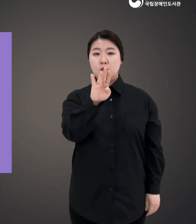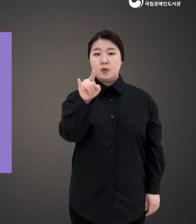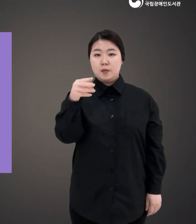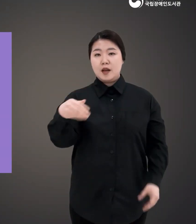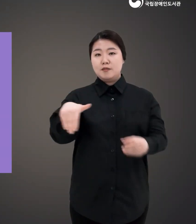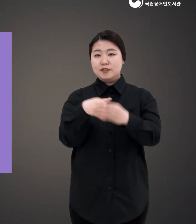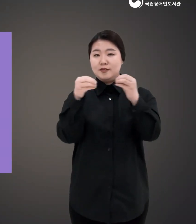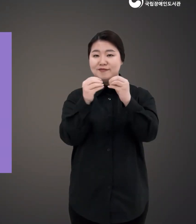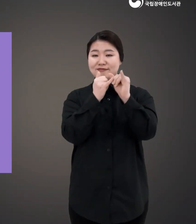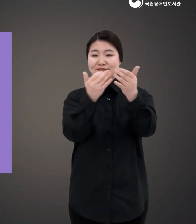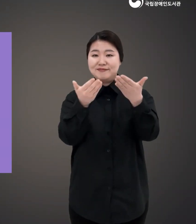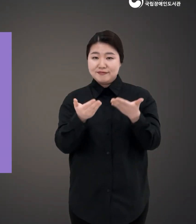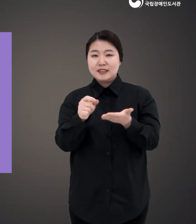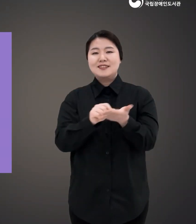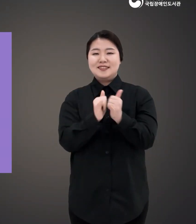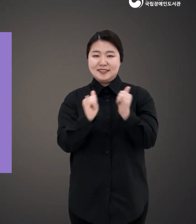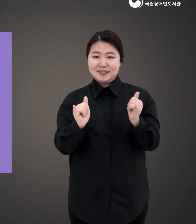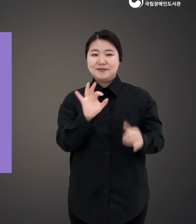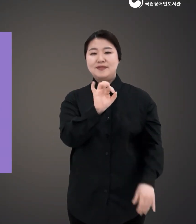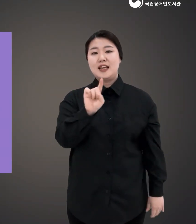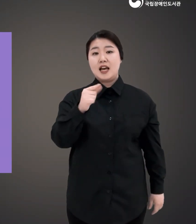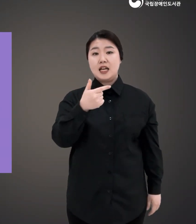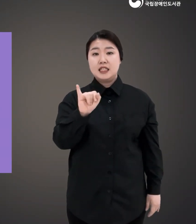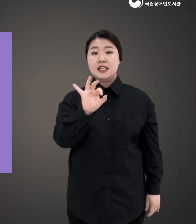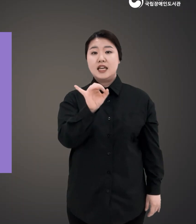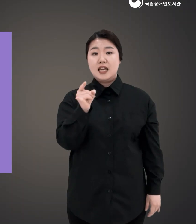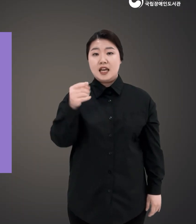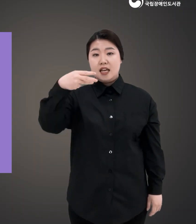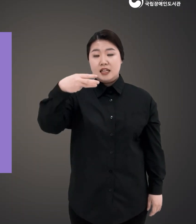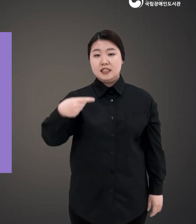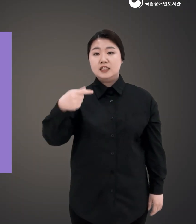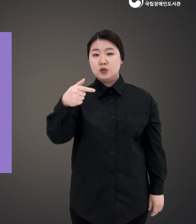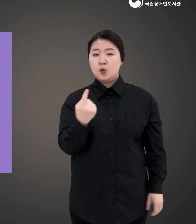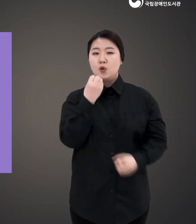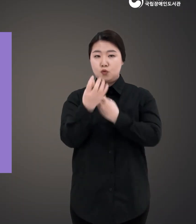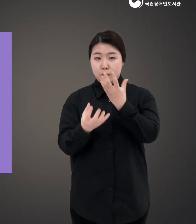(2022) 노벨 문학상 수상작가 아니 에르노의 고백.